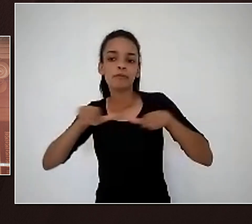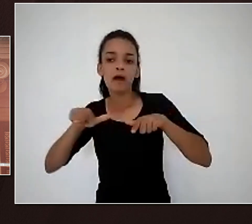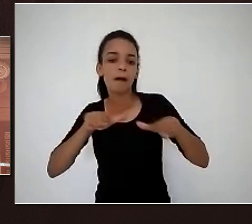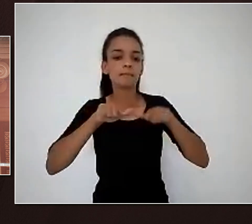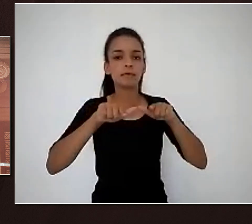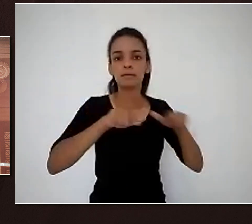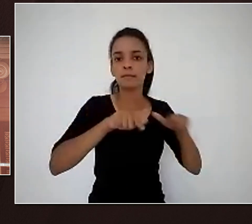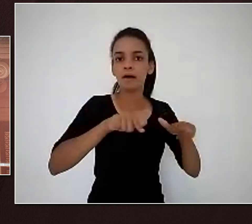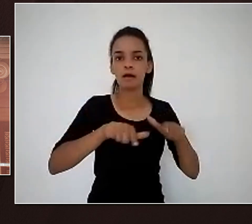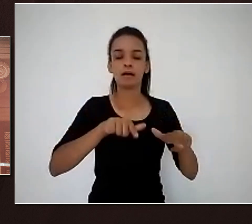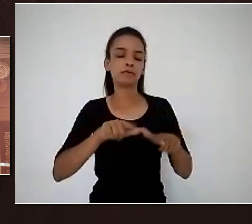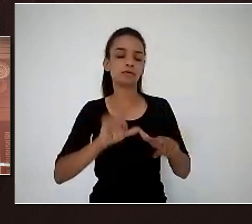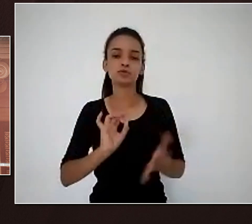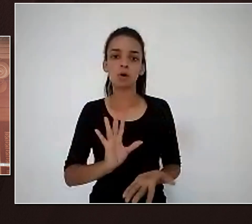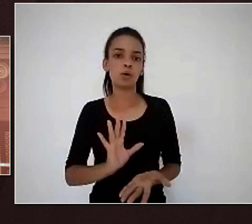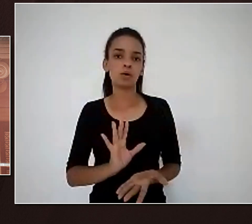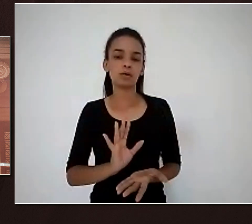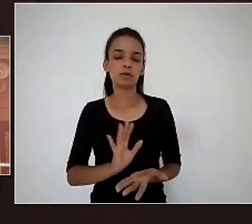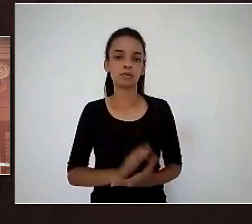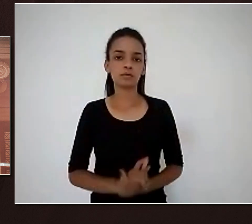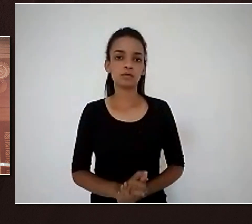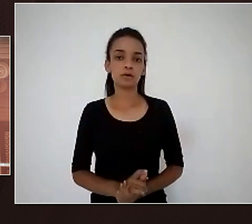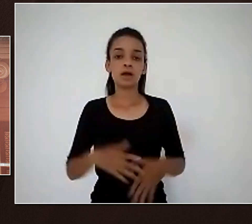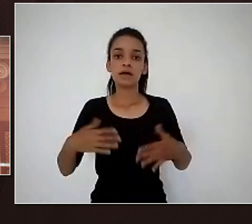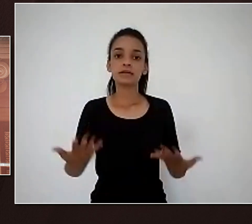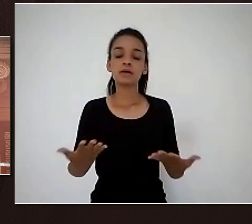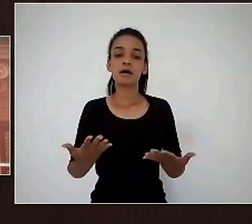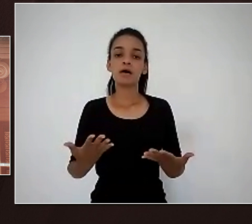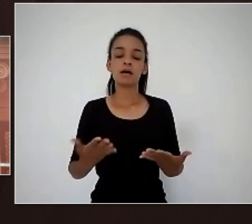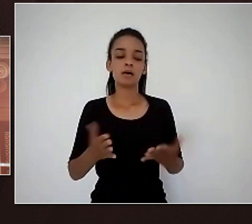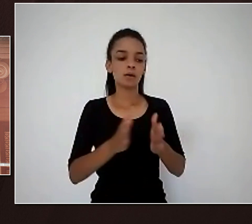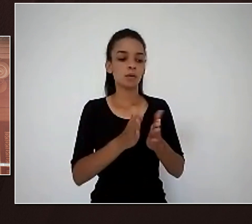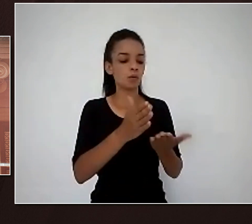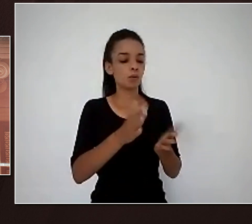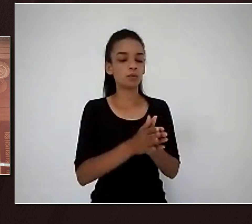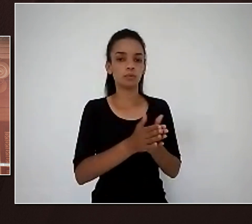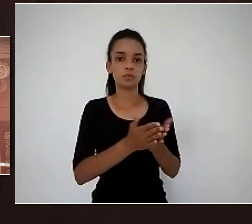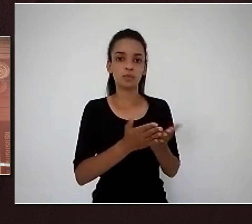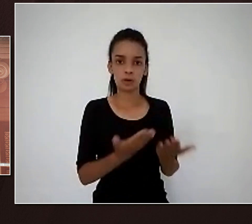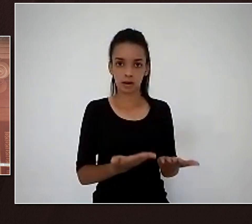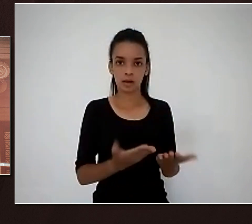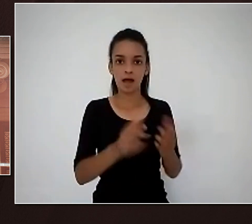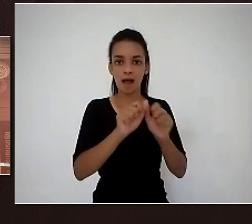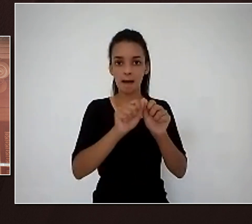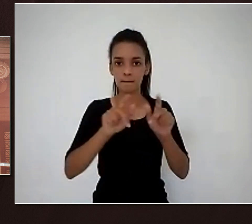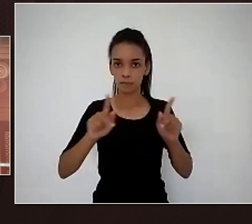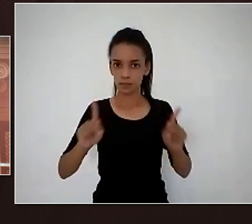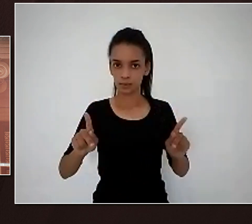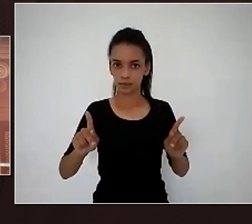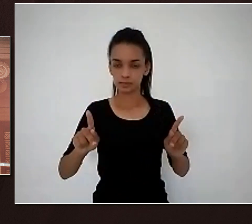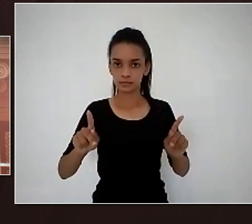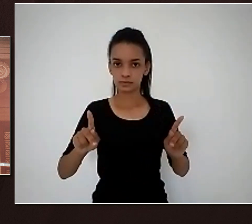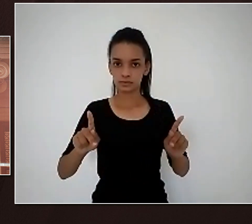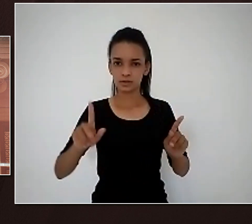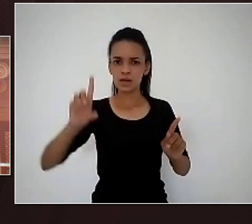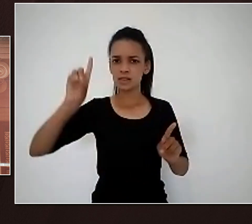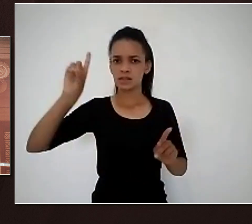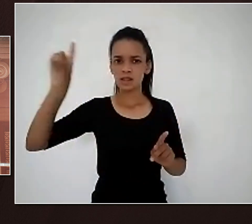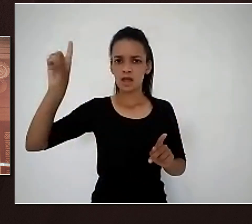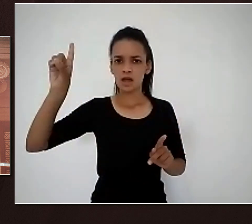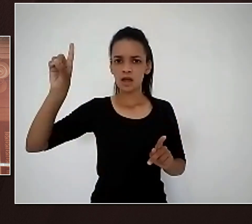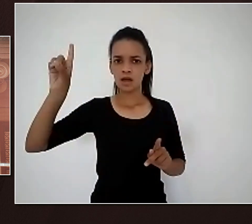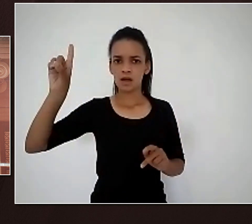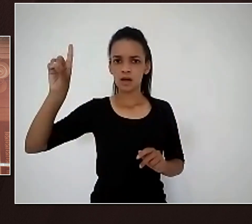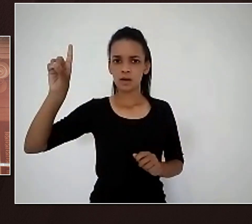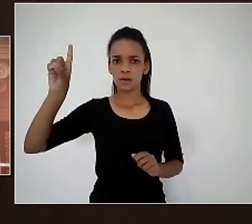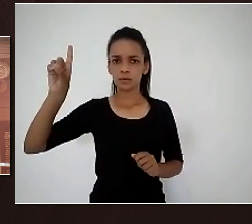no livro de Apocalipse, Deus não manda a carta para os presbíteros da igreja, mas